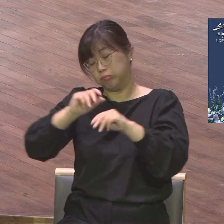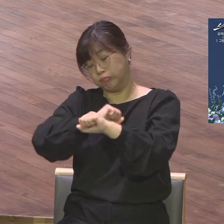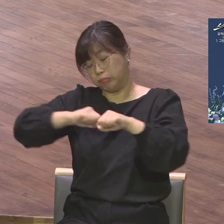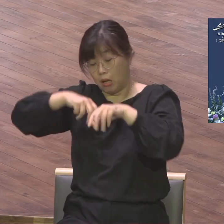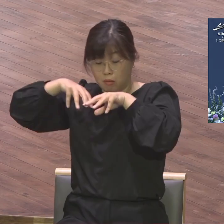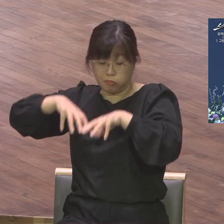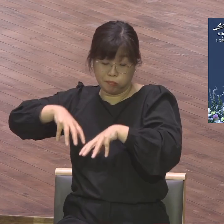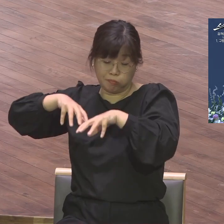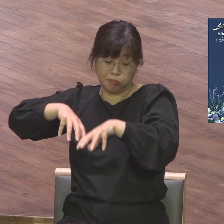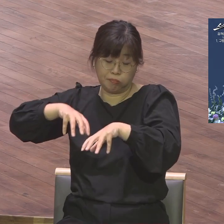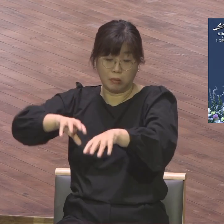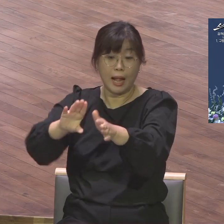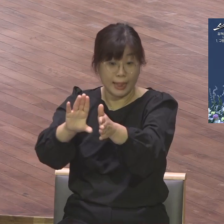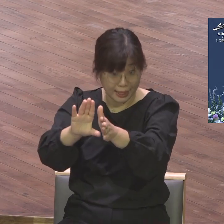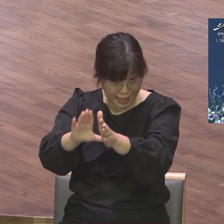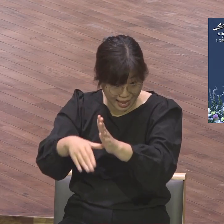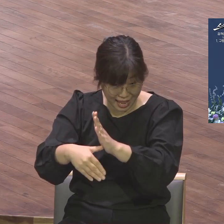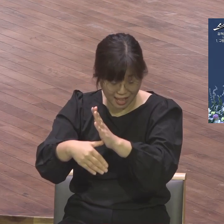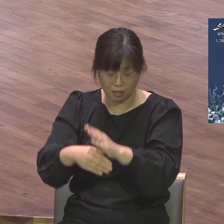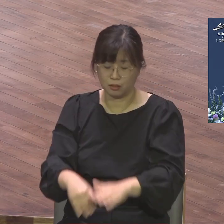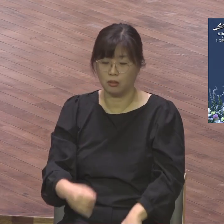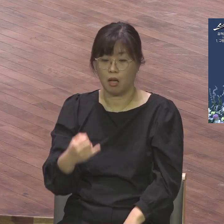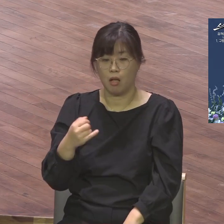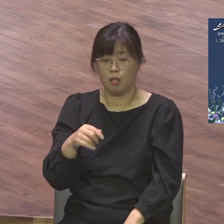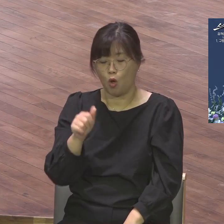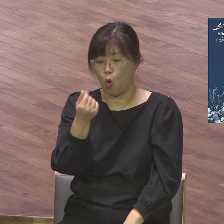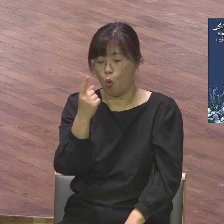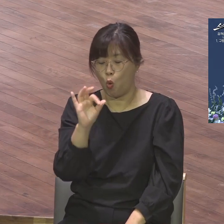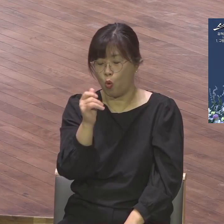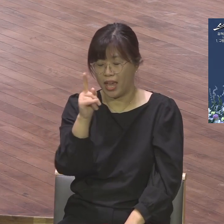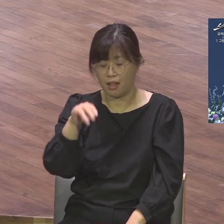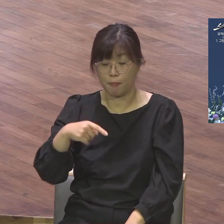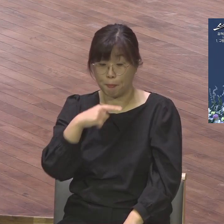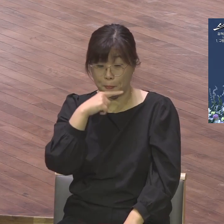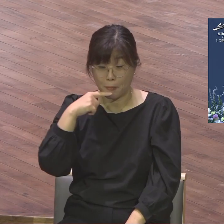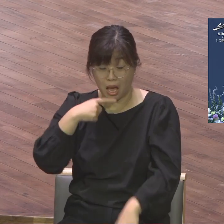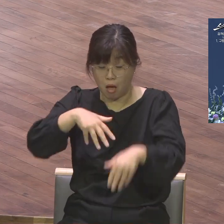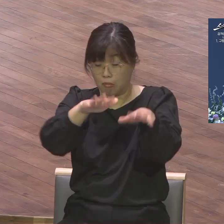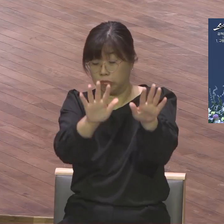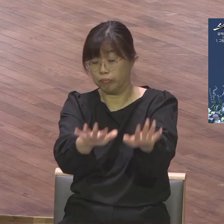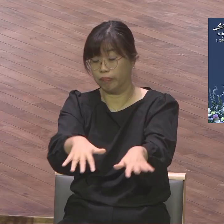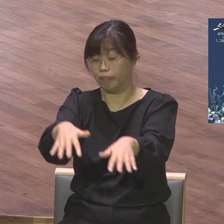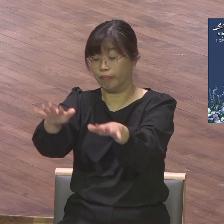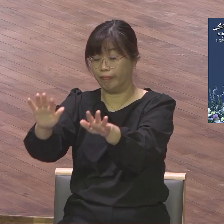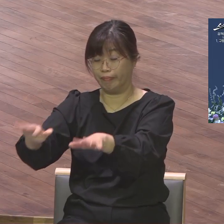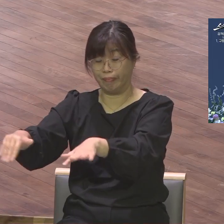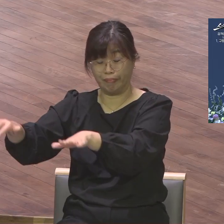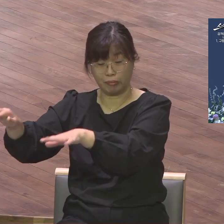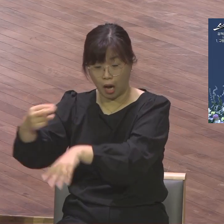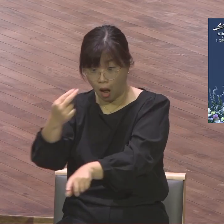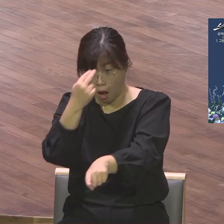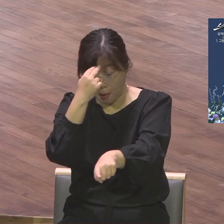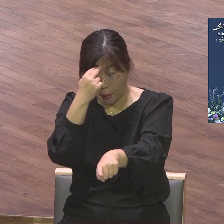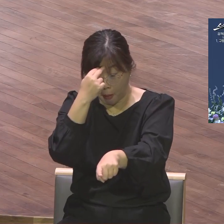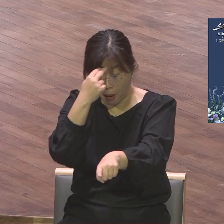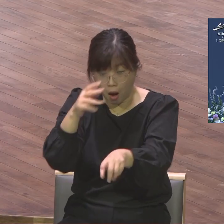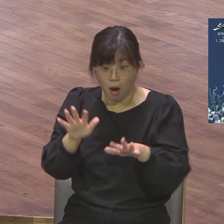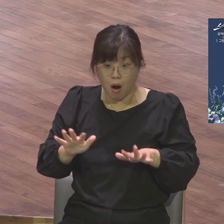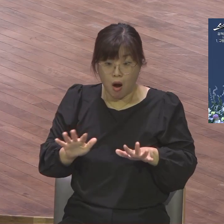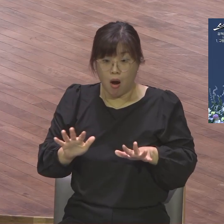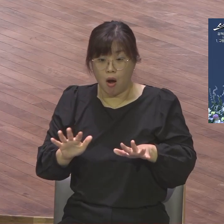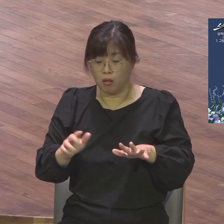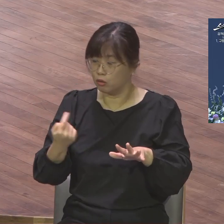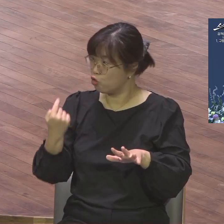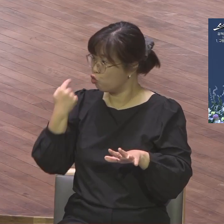홍해가 출렁거리고 사면 초가에 빠졌습니다. 지금 모세와 이스라엘 백성들. 이때 이스라엘